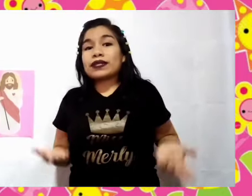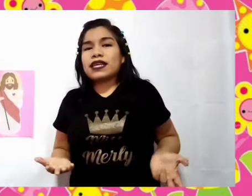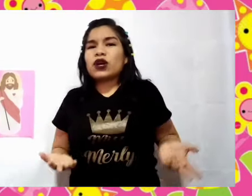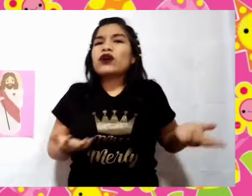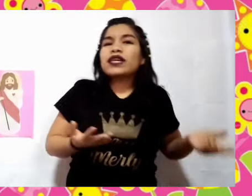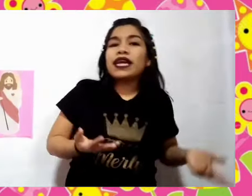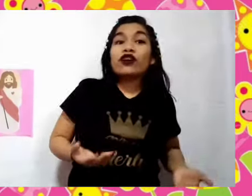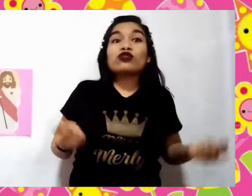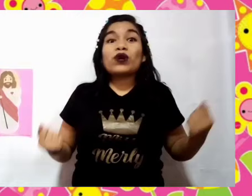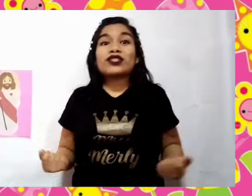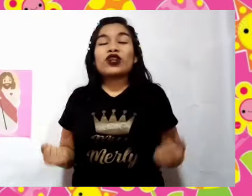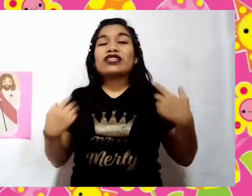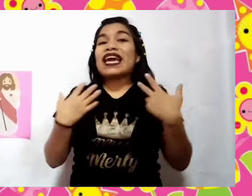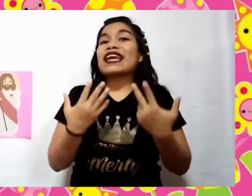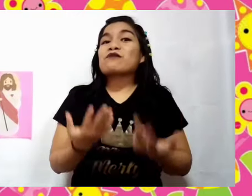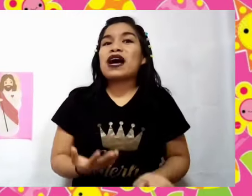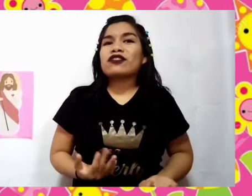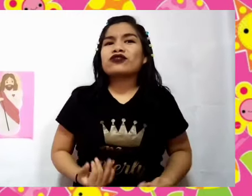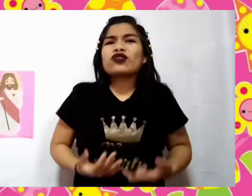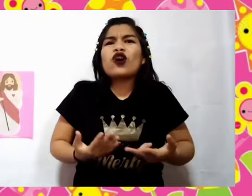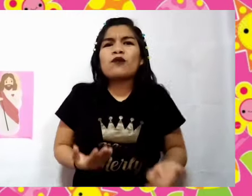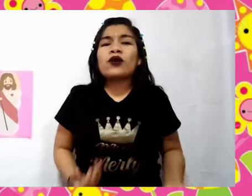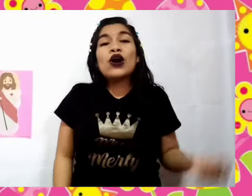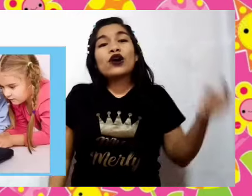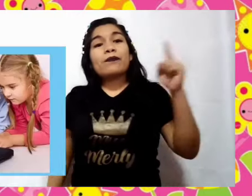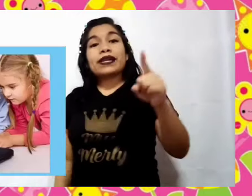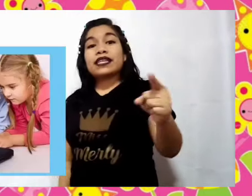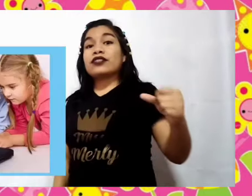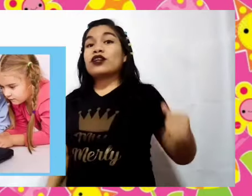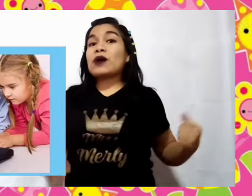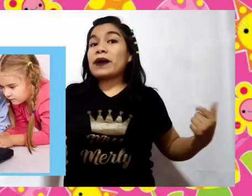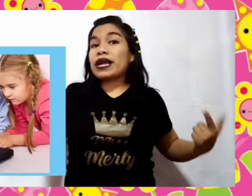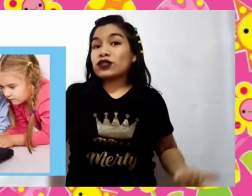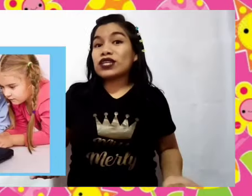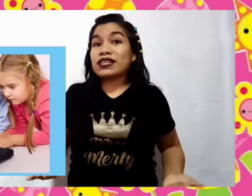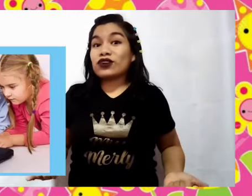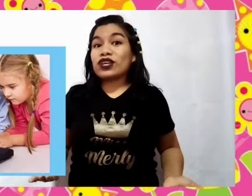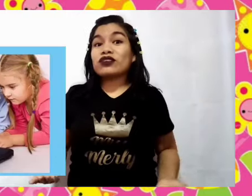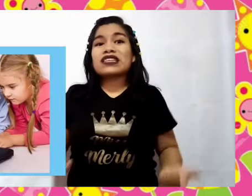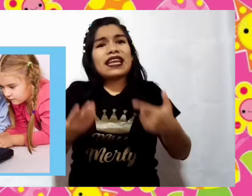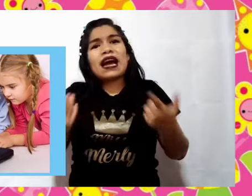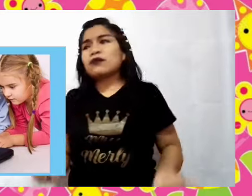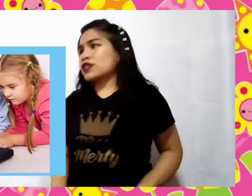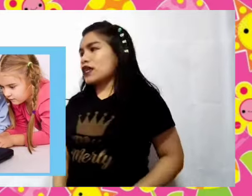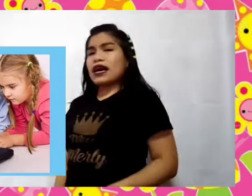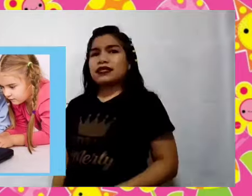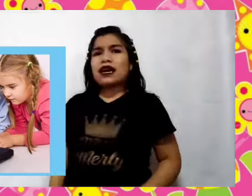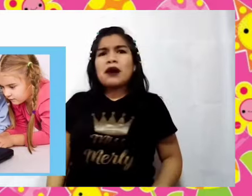podemos compartir. ¿Con quién? Con nuestros hermanos. ¿Cómo? Compartiendo los aparatos electrónicos que tengamos en